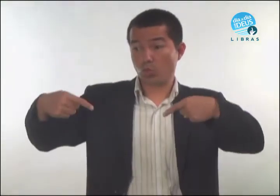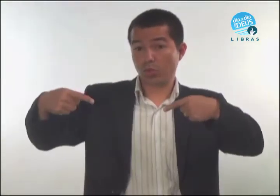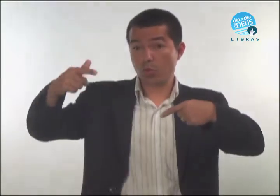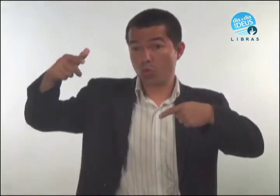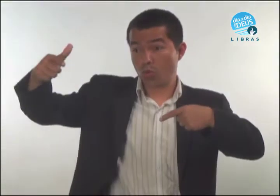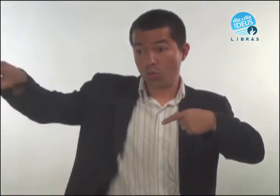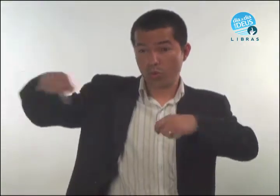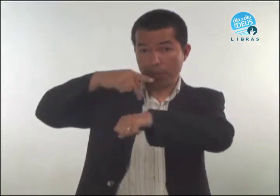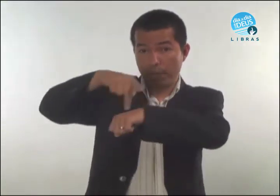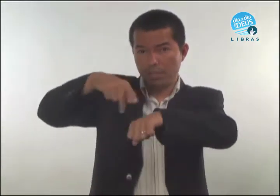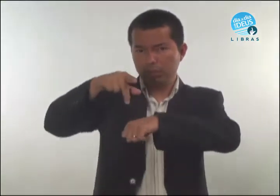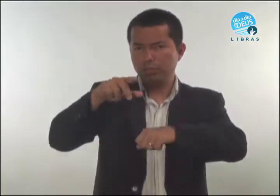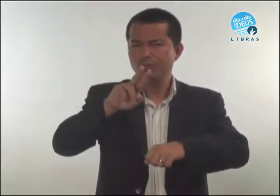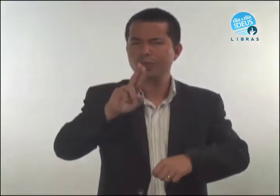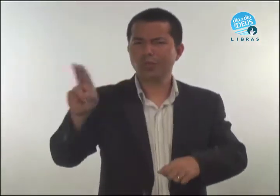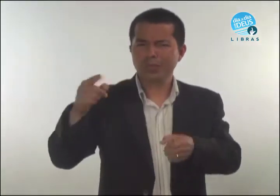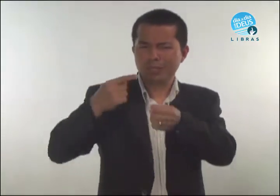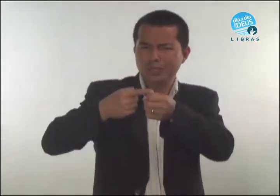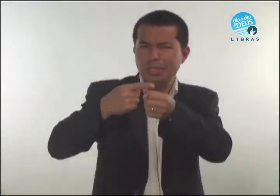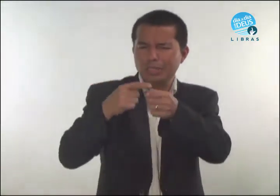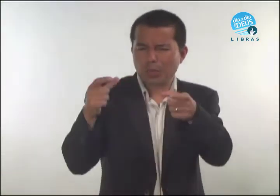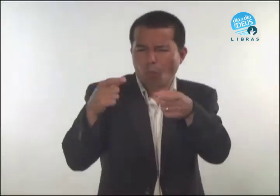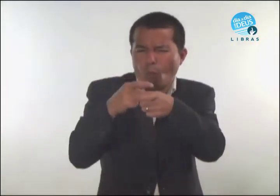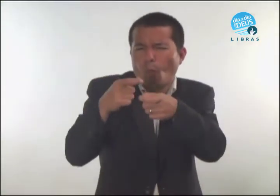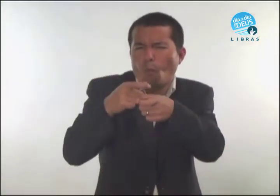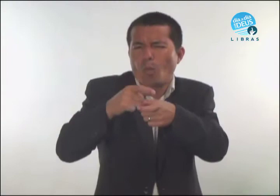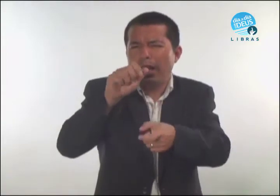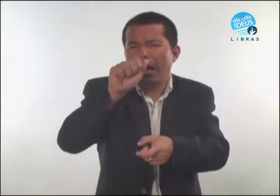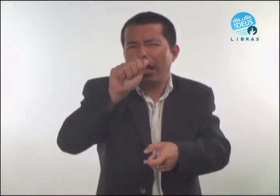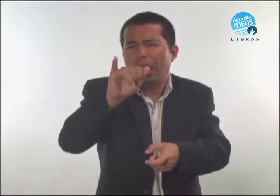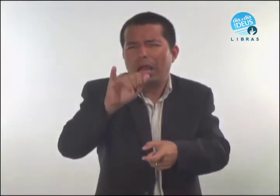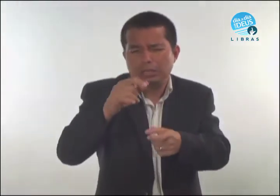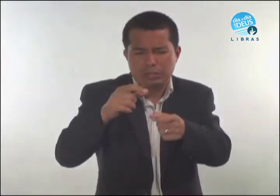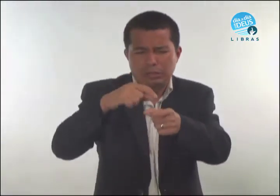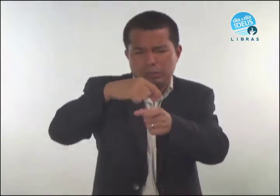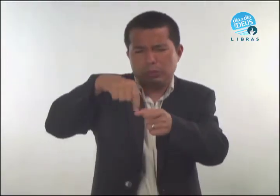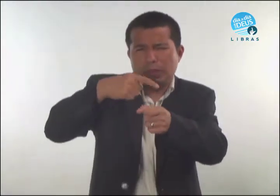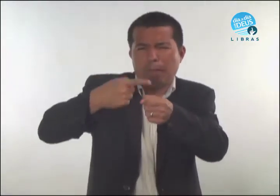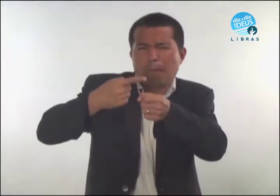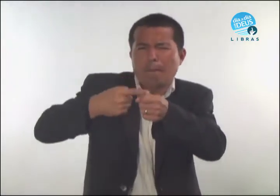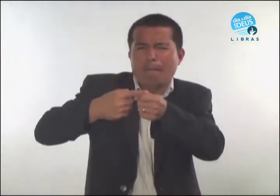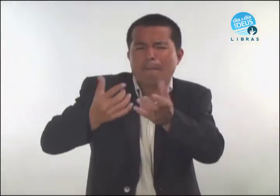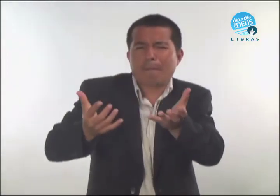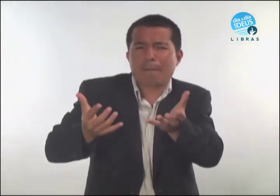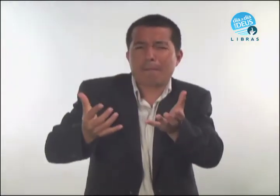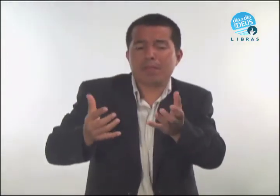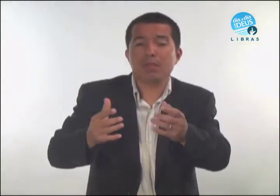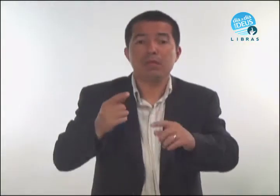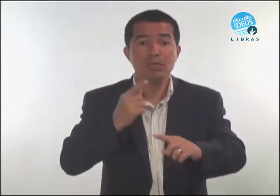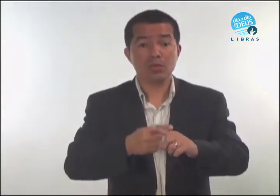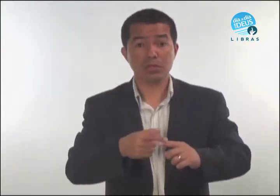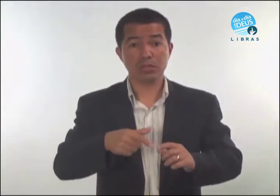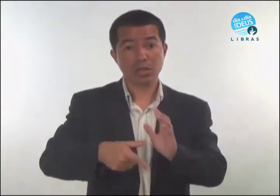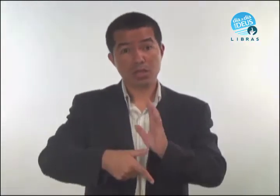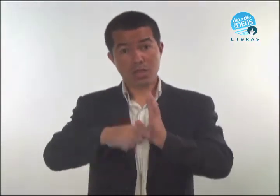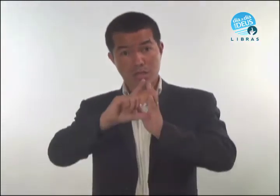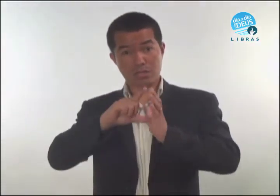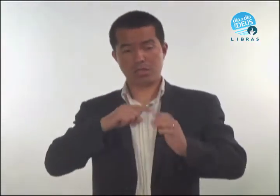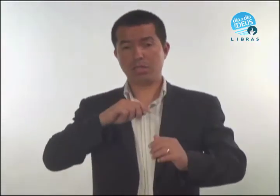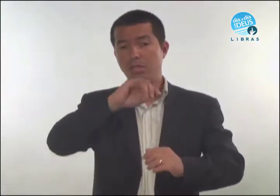bem defendida, e perde numa cidadezinha pequenininha. E todo mundo fica dizendo: o que tem de errado? Mas a gente não